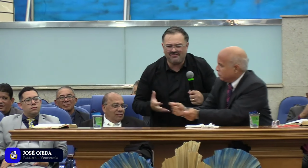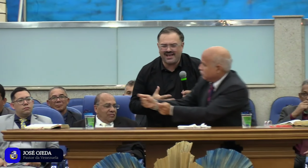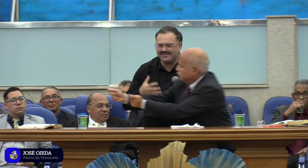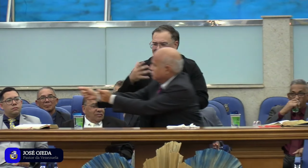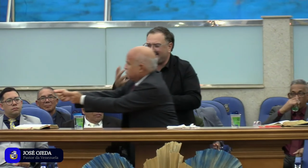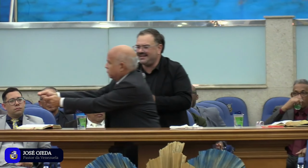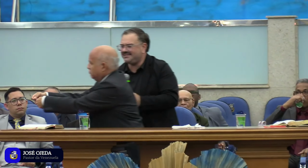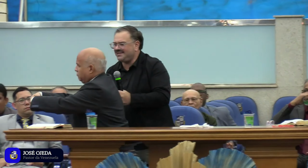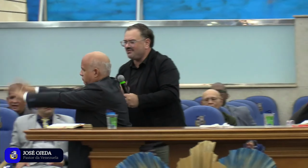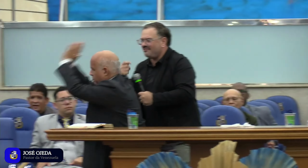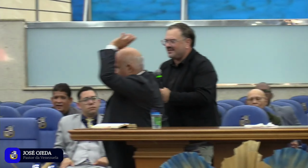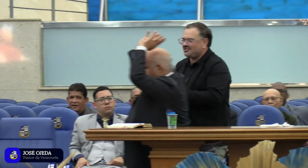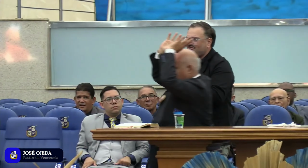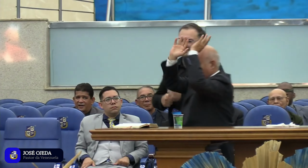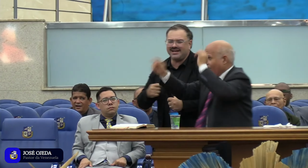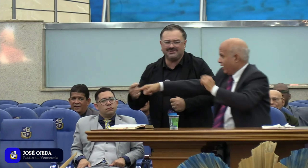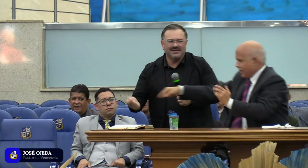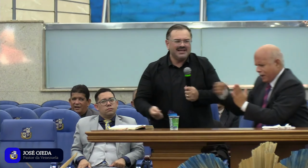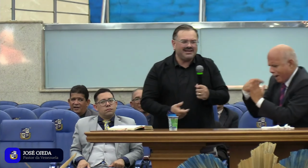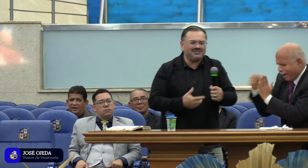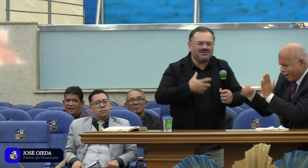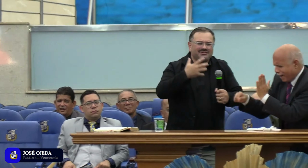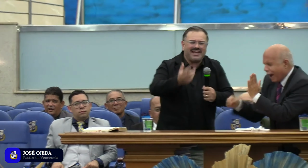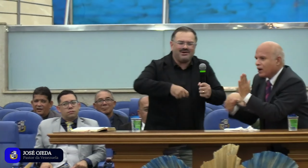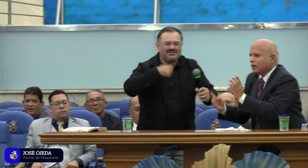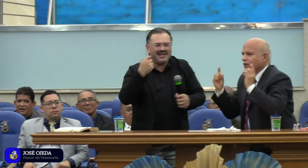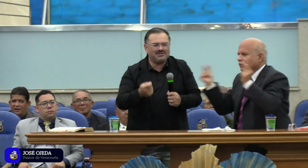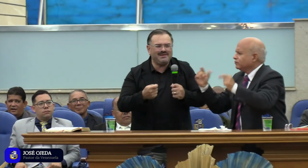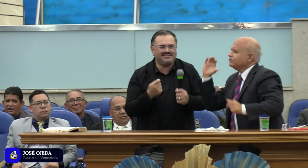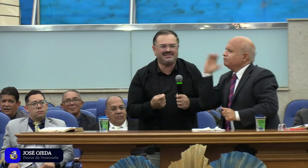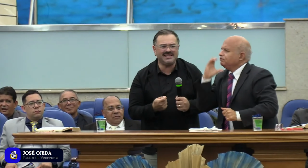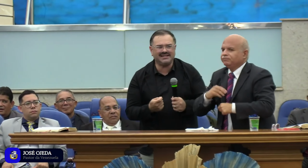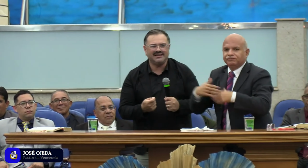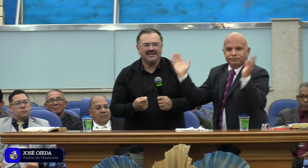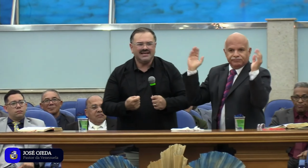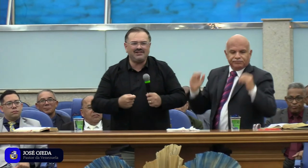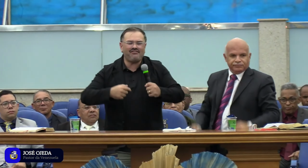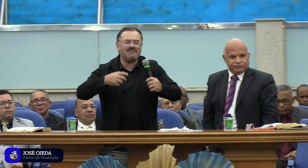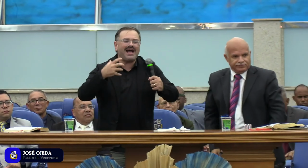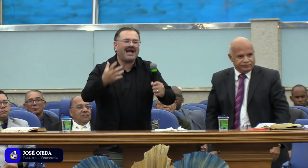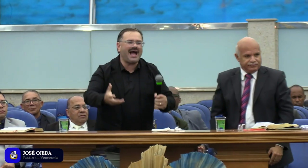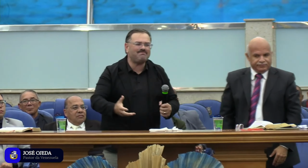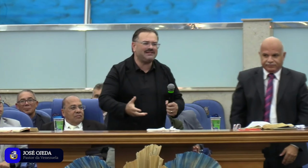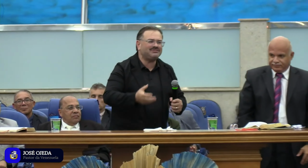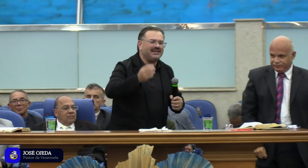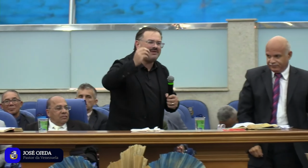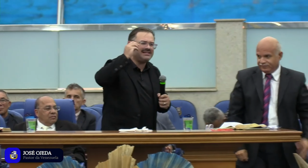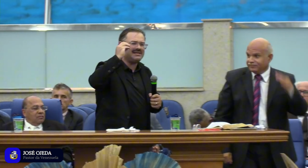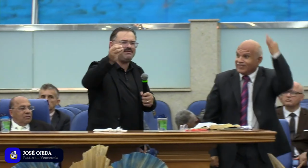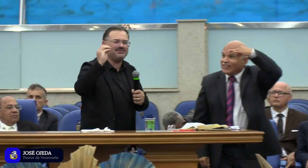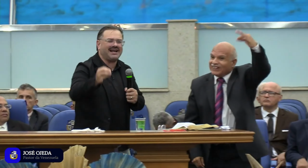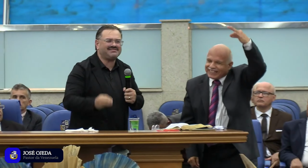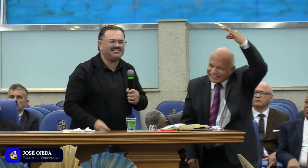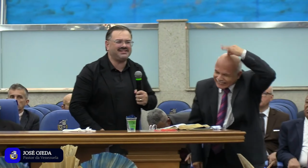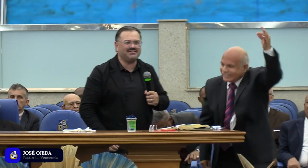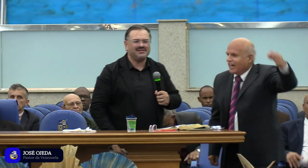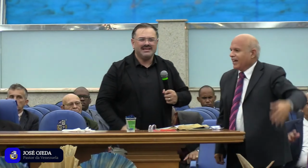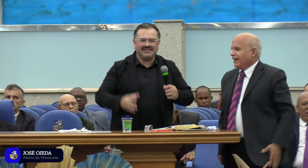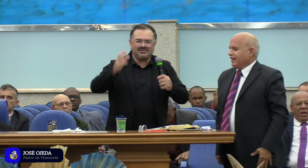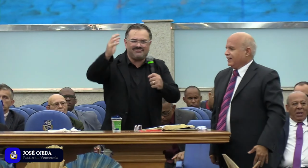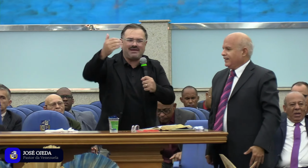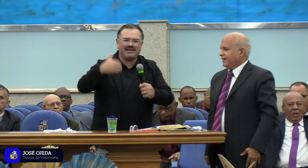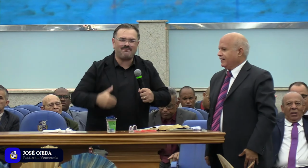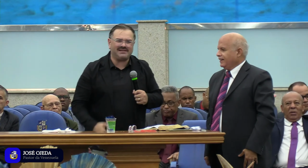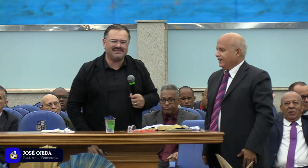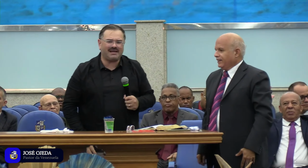5 vezes ali, 5 vezes estudando. E eu digo, Deus me ensina. E de forma rápida eu tenho recebido graça de Deus. E